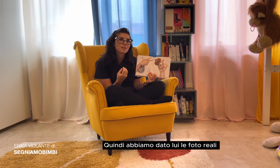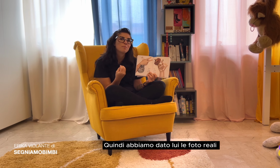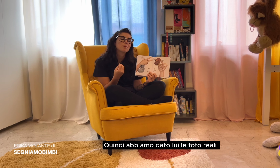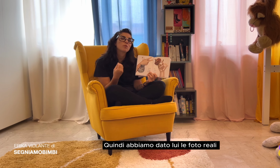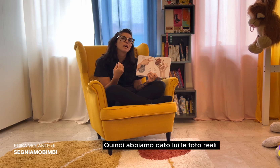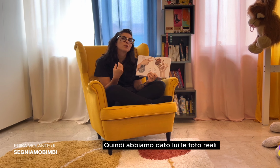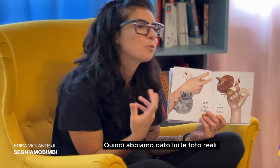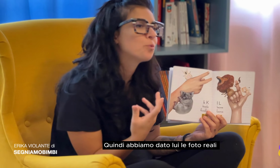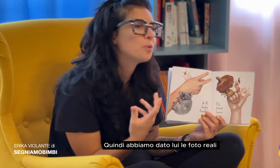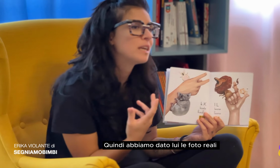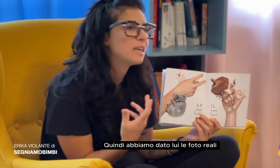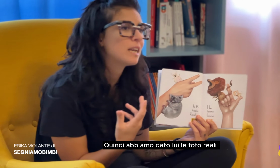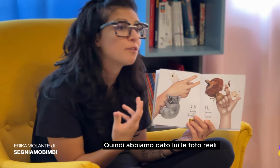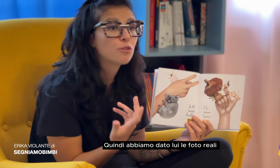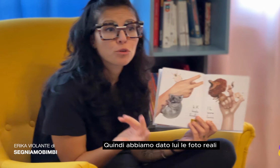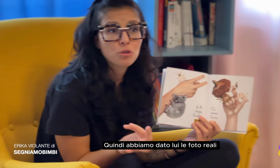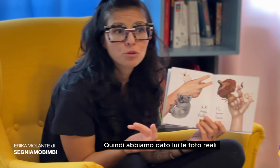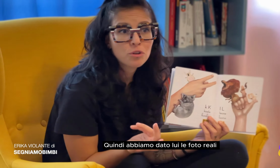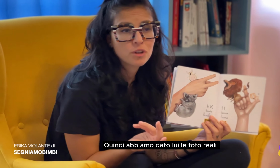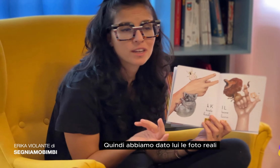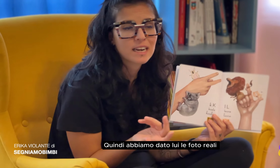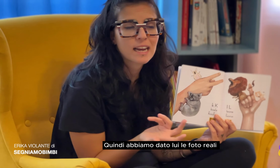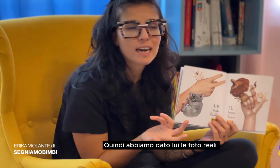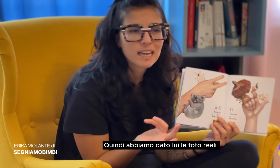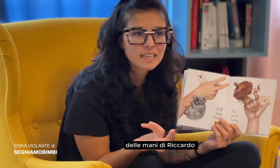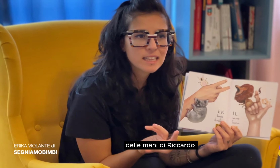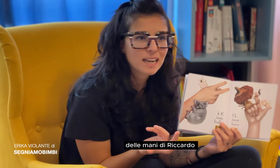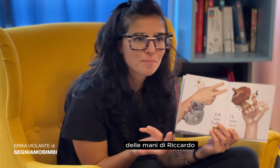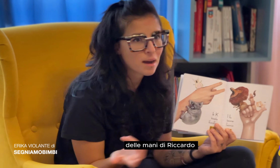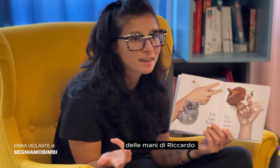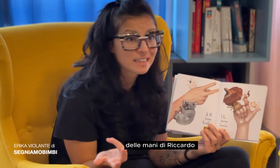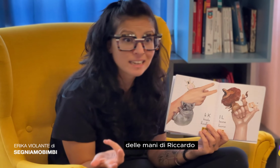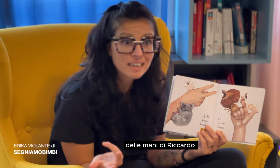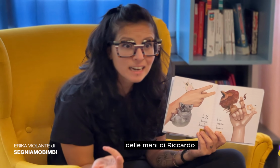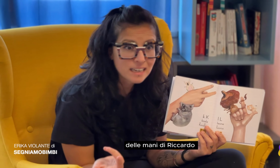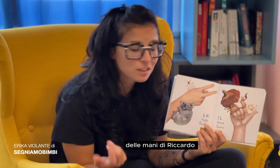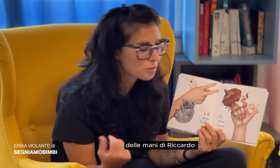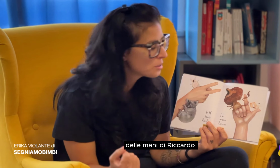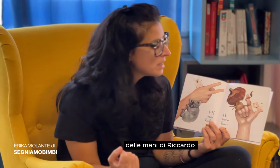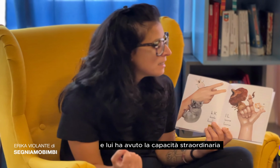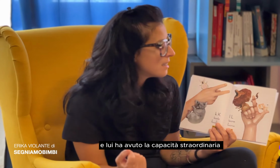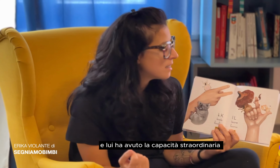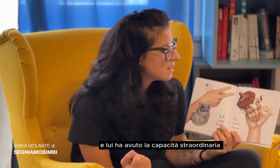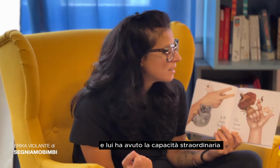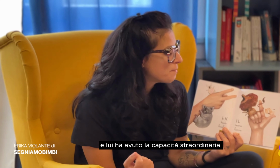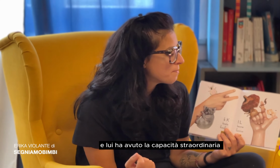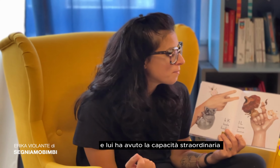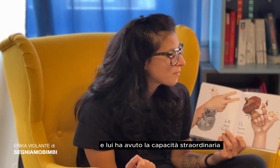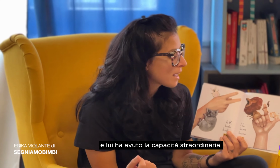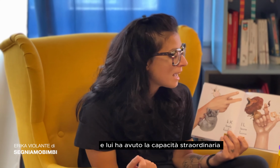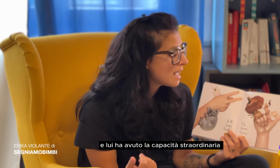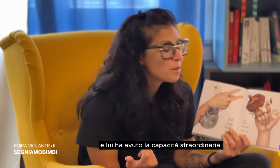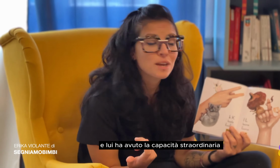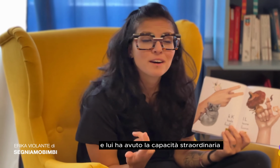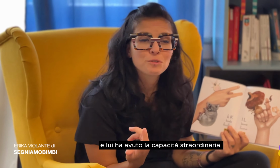abbiamo dato lui le foto reali delle mani di Riccardo e lui ha avuto